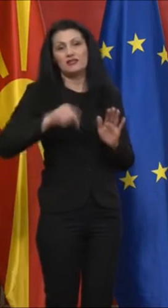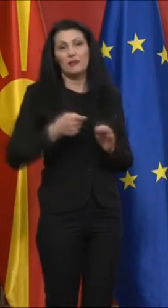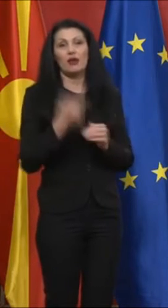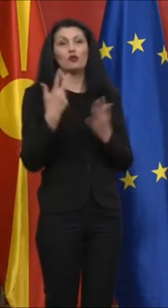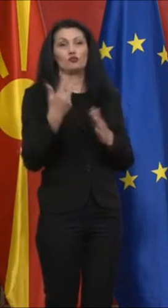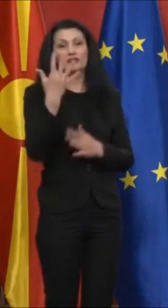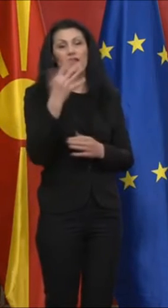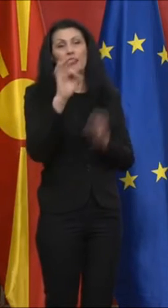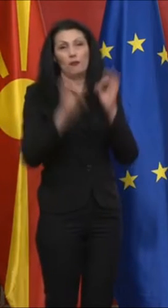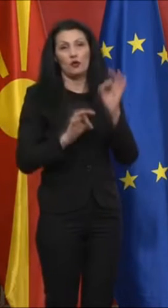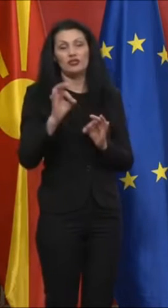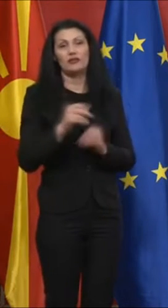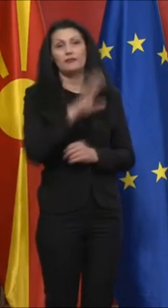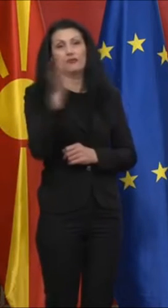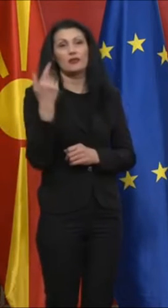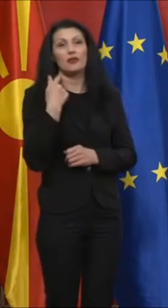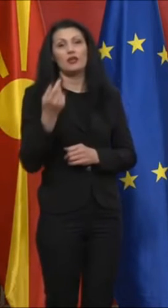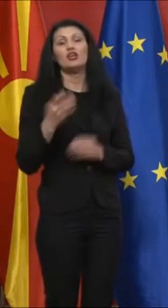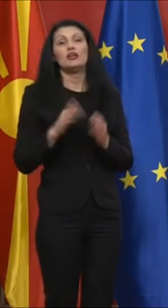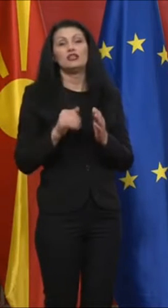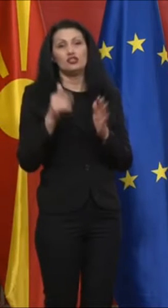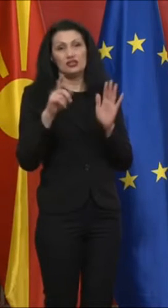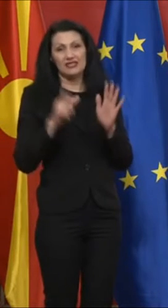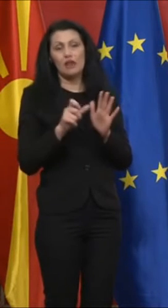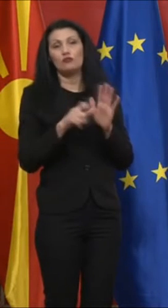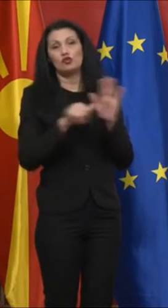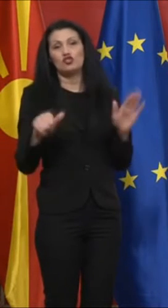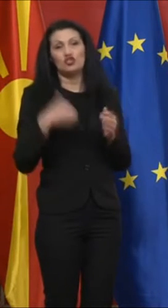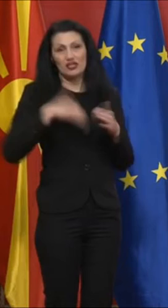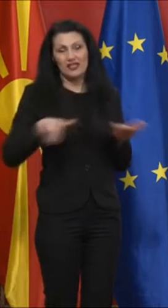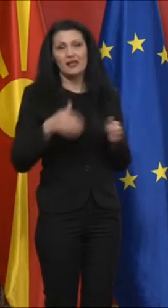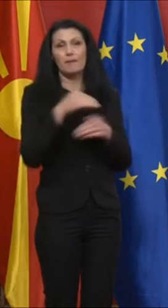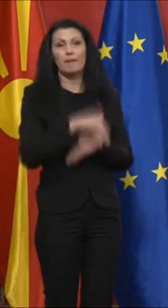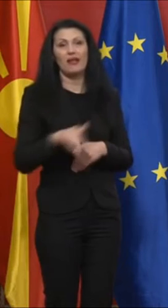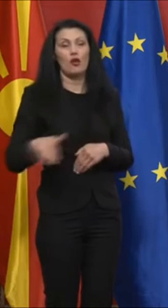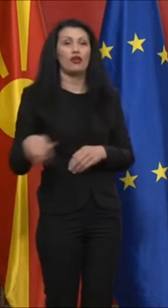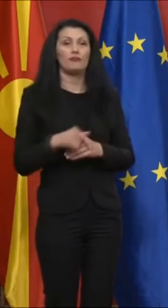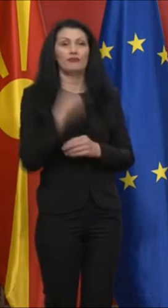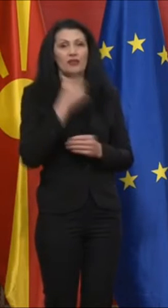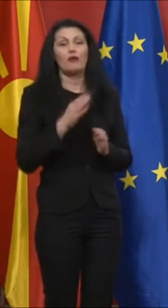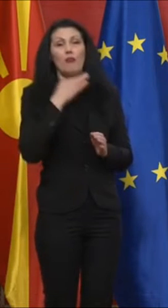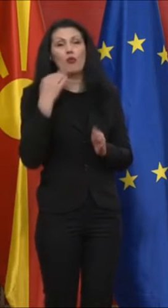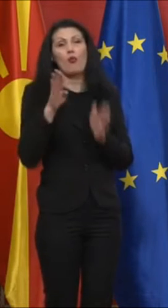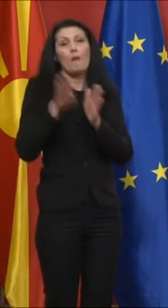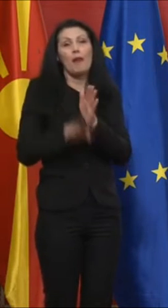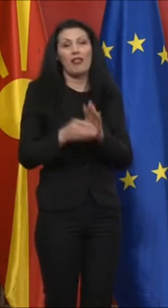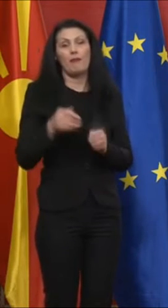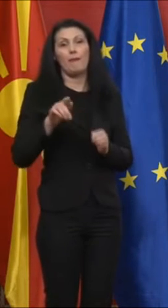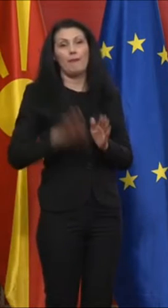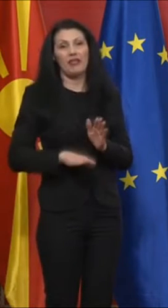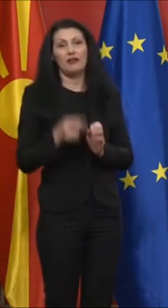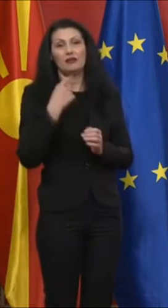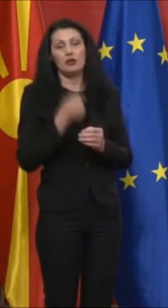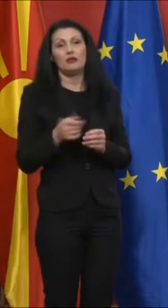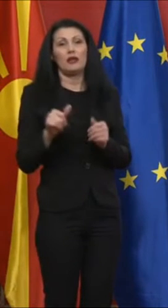16,85% или 716 милиони. Данокот на личен доход има многу мал пат од